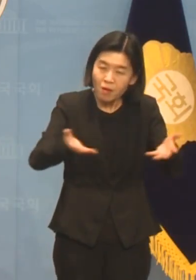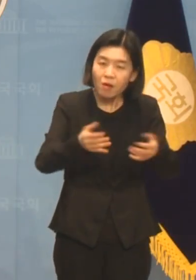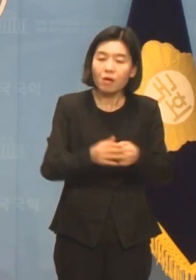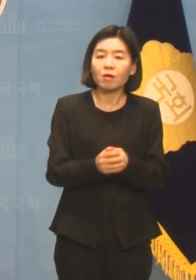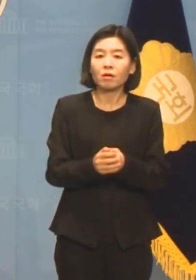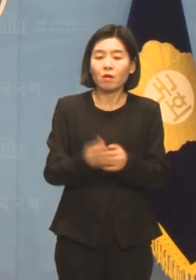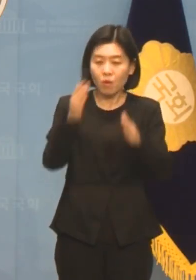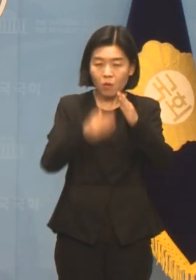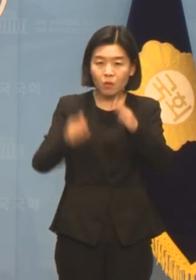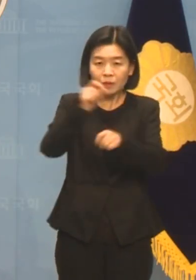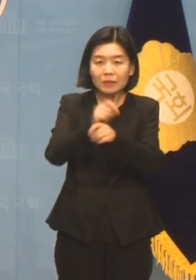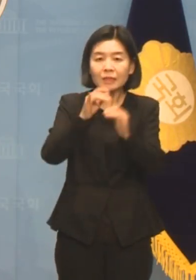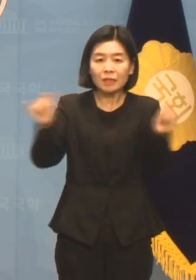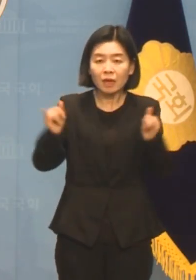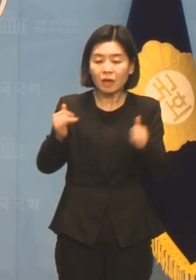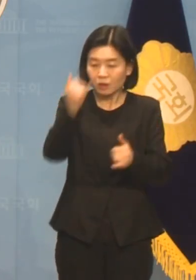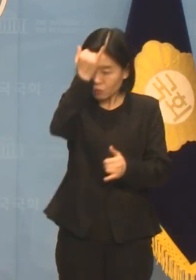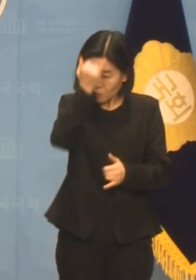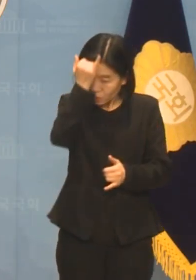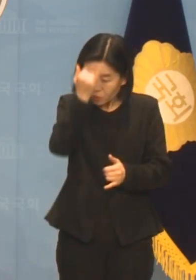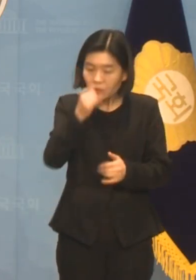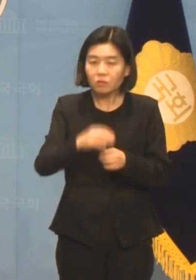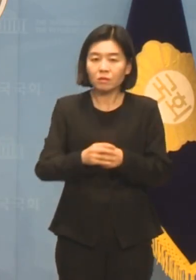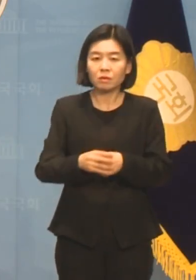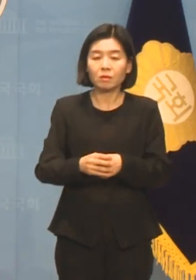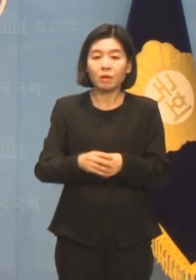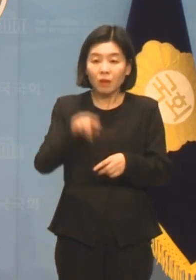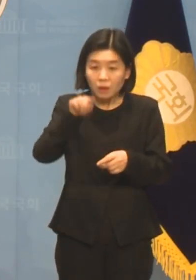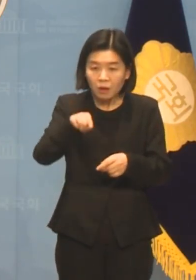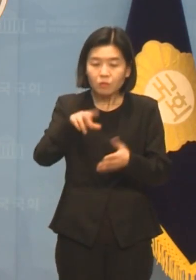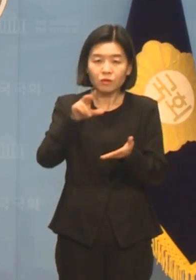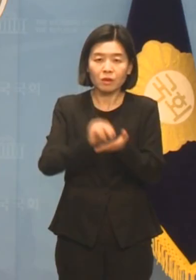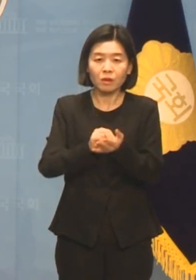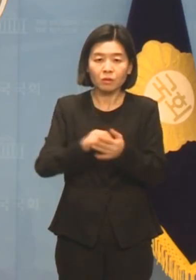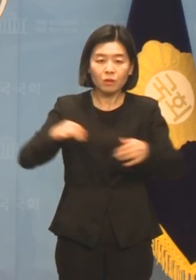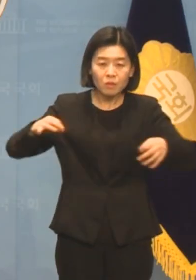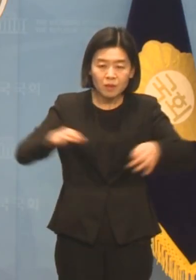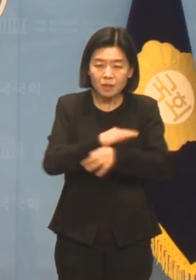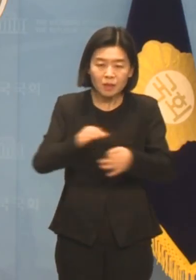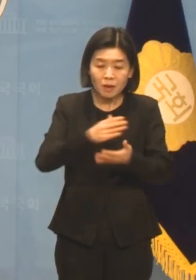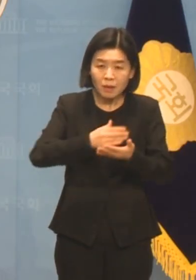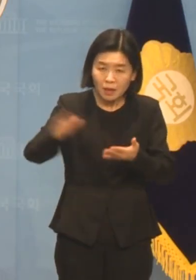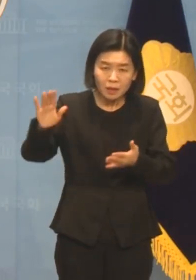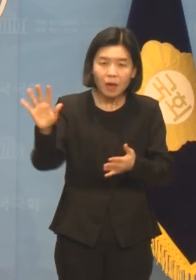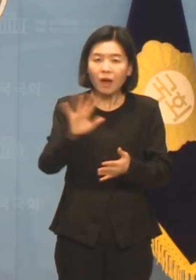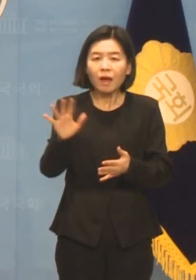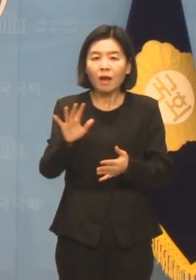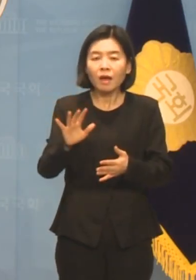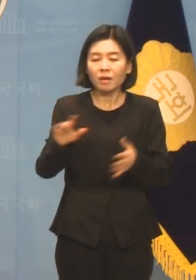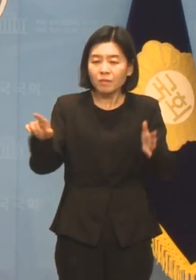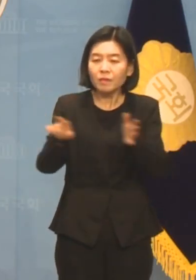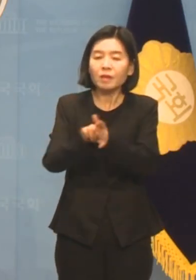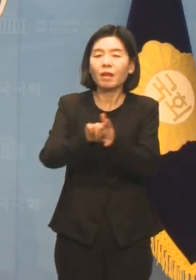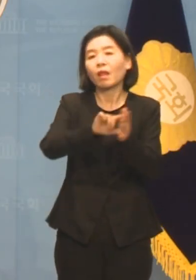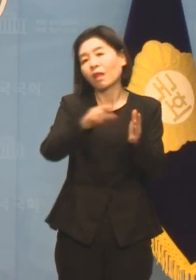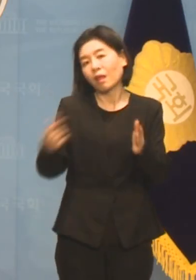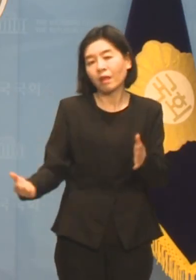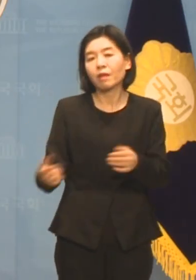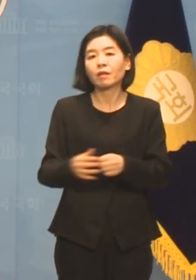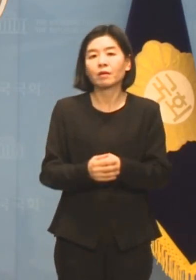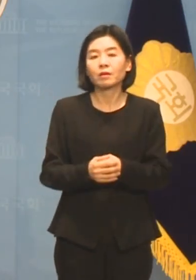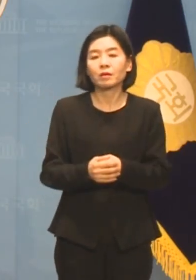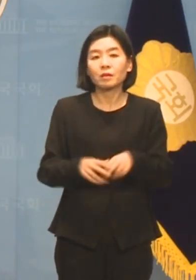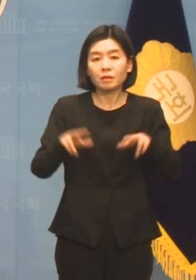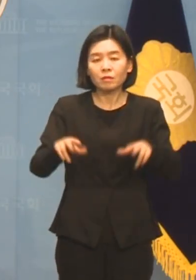공직자의 도덕성과 공직사회의 비리 척결에 대한 군민의 신뢰도 바닥에 떨어뜨렸습니다.